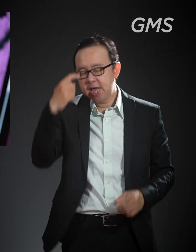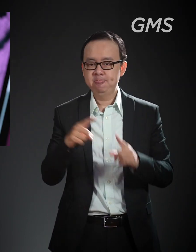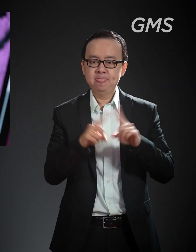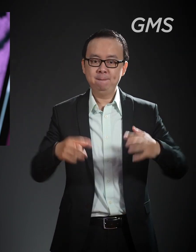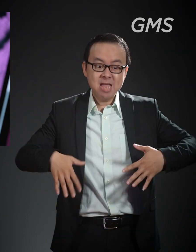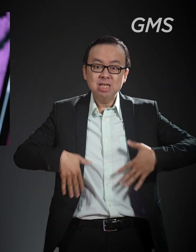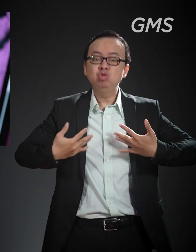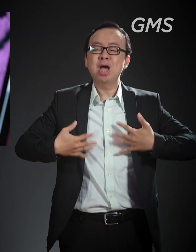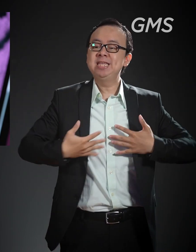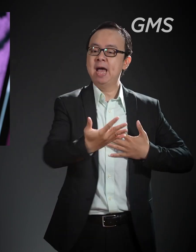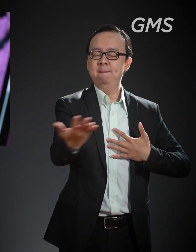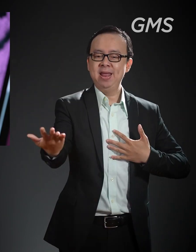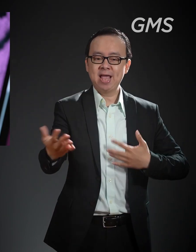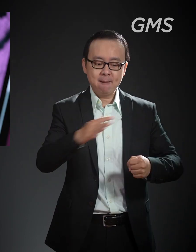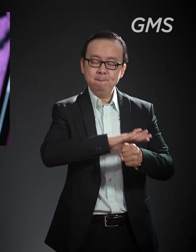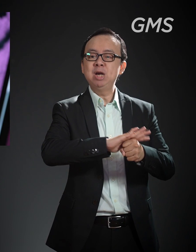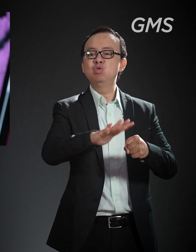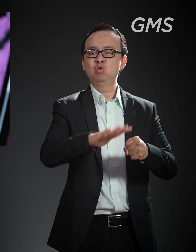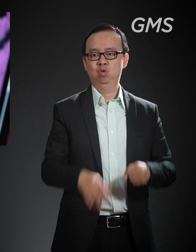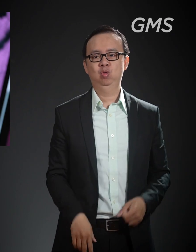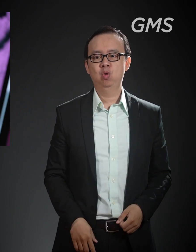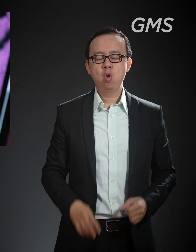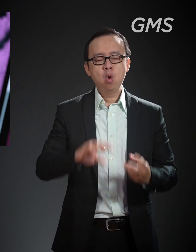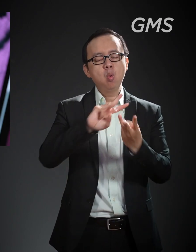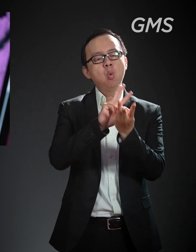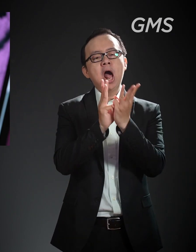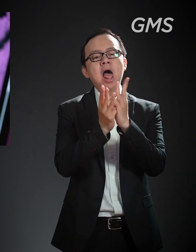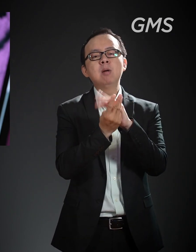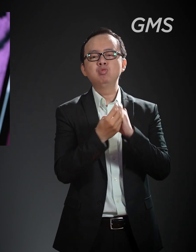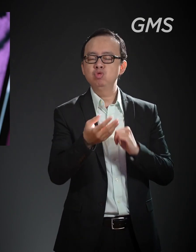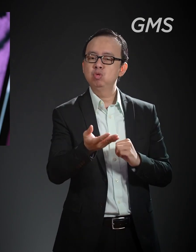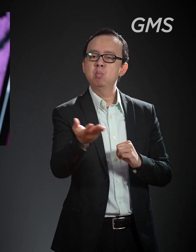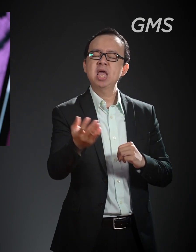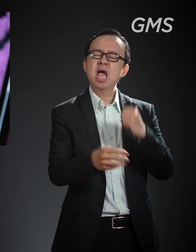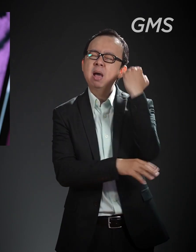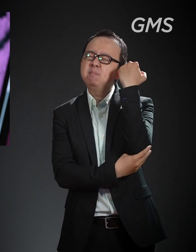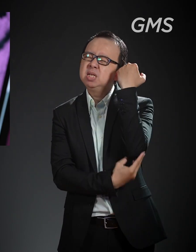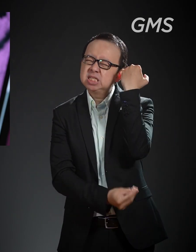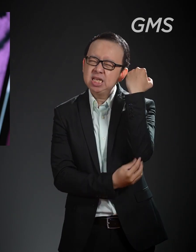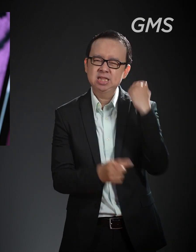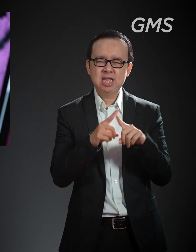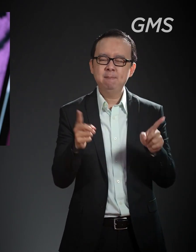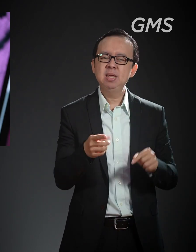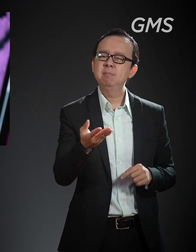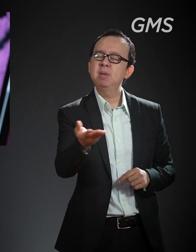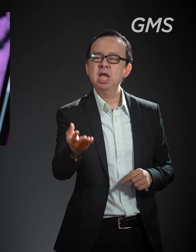Dan meskipun mereka sangat miskin, namun mereka kaya dalam kemurahan. Ayat 2 menjelaskan background story-nya.